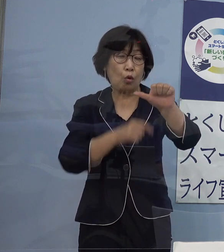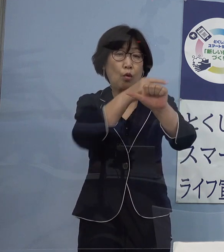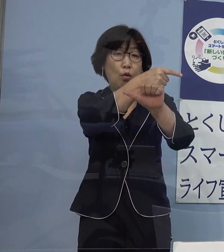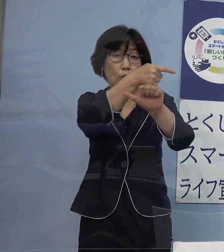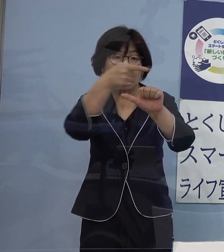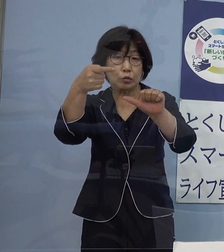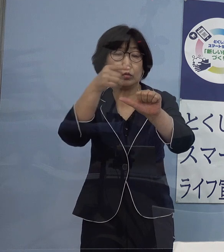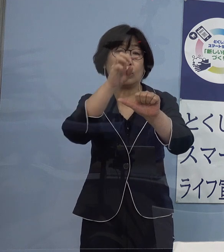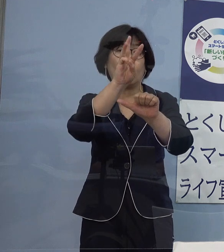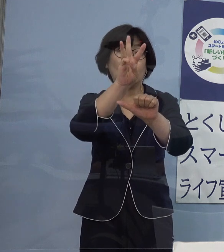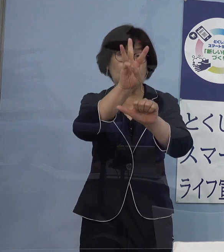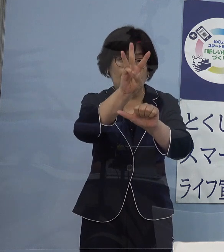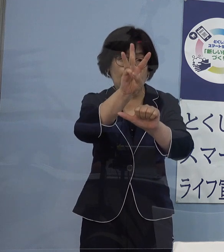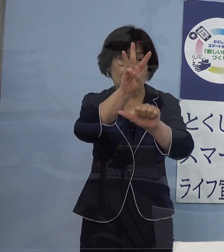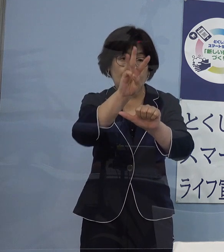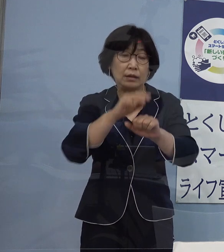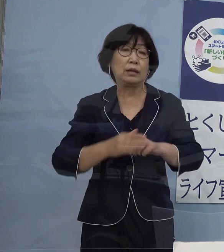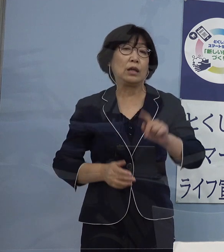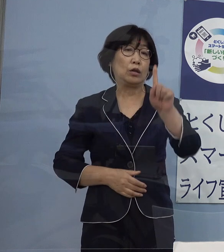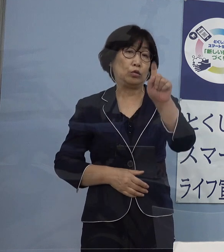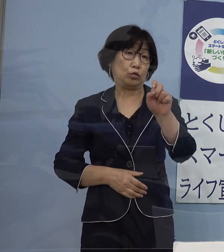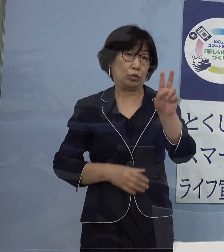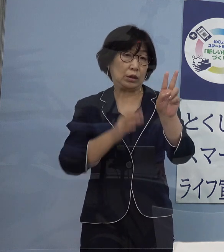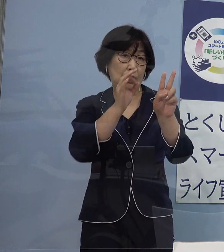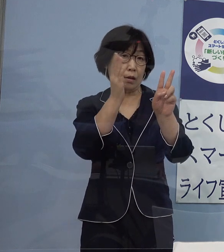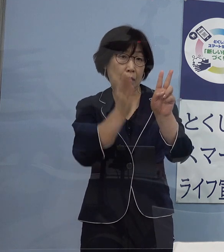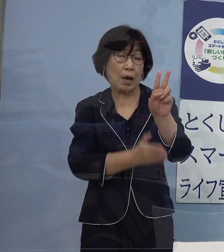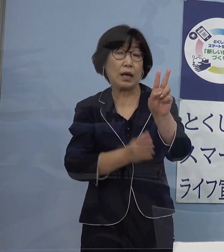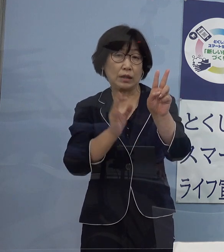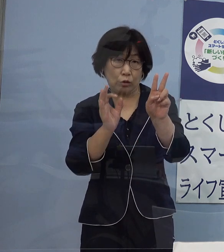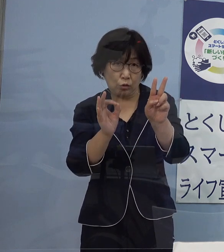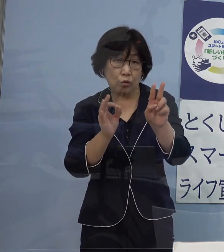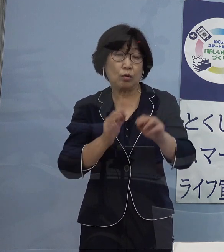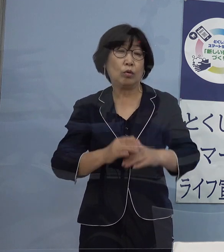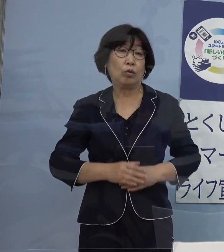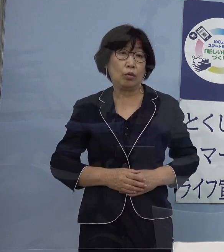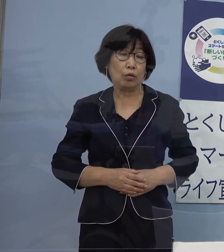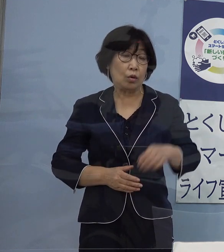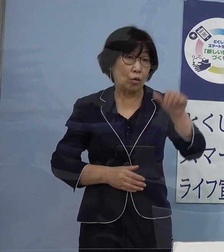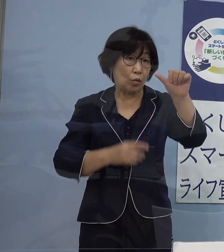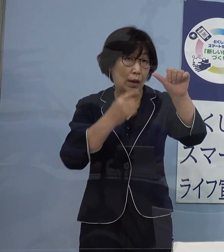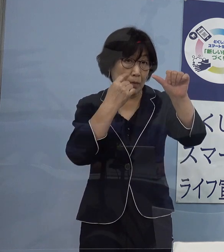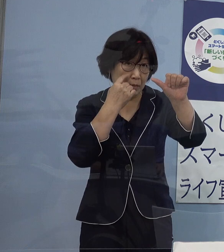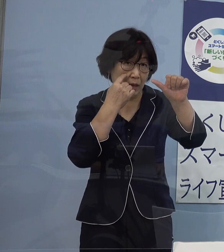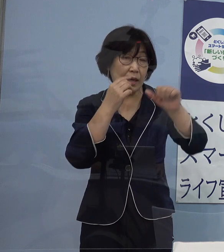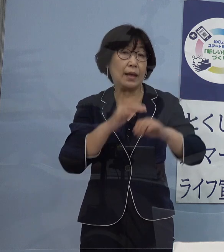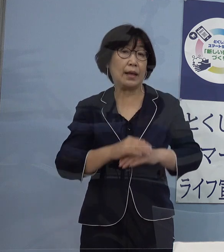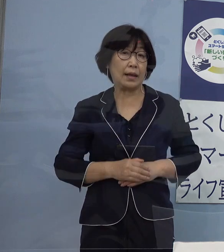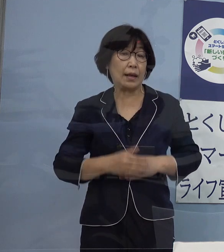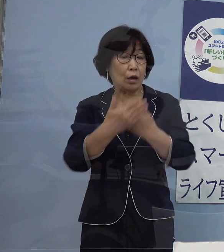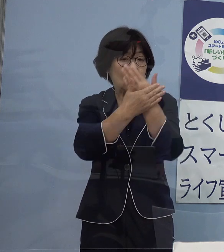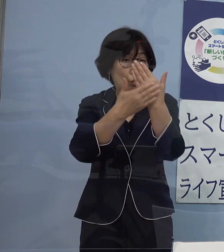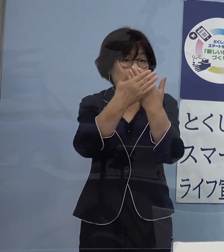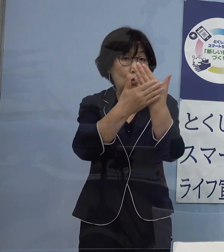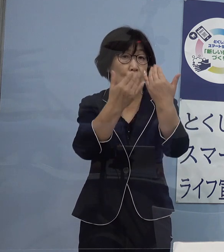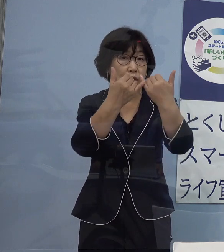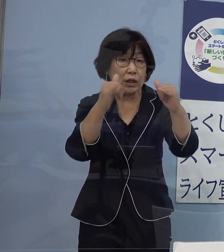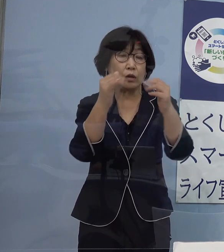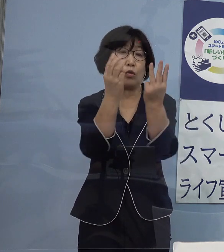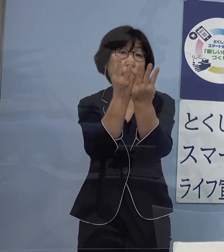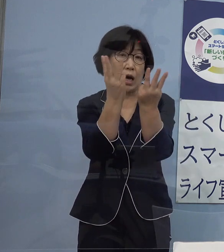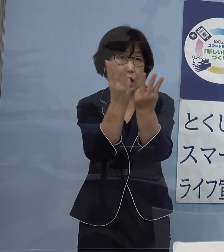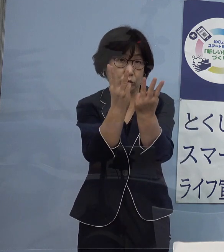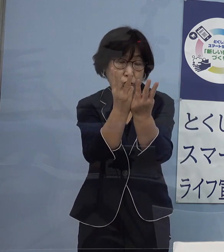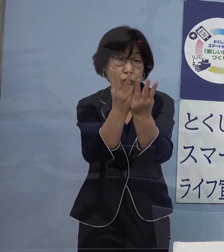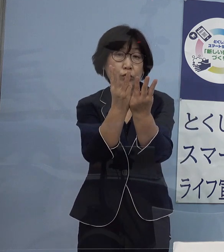25/3、 12% となります。そして5番目、療養者数については今申し